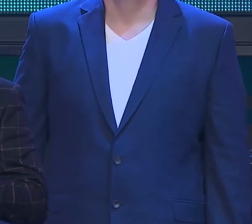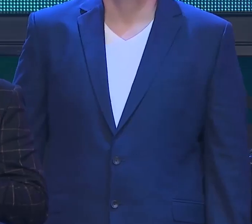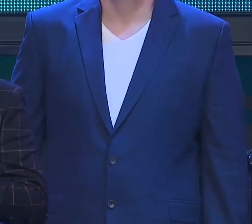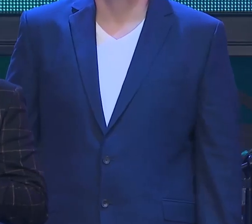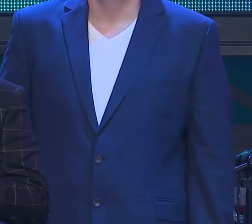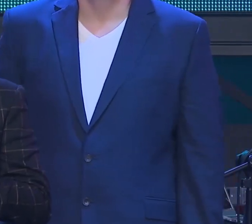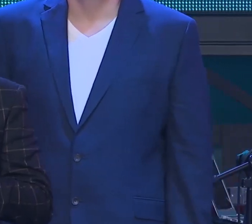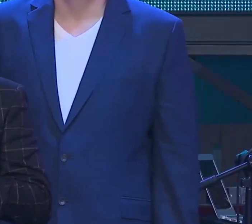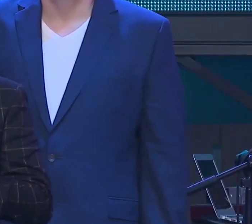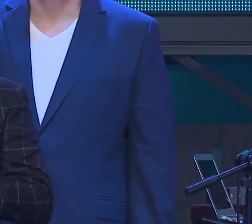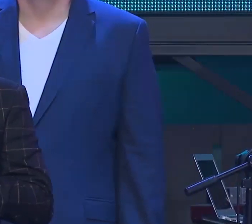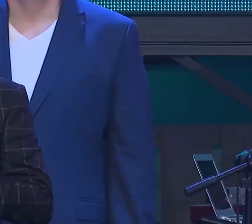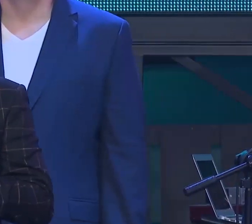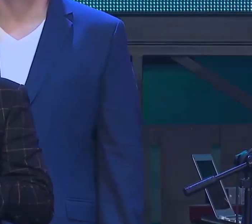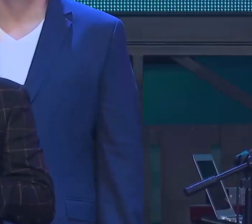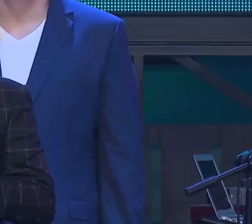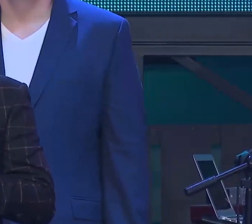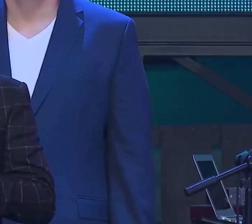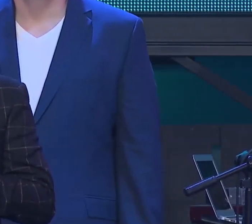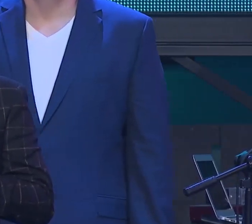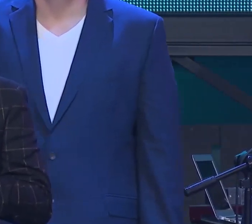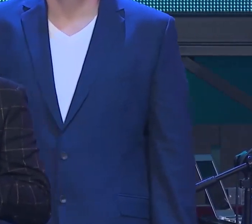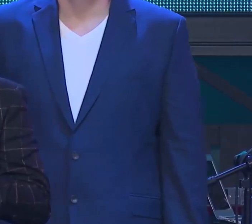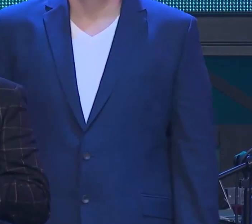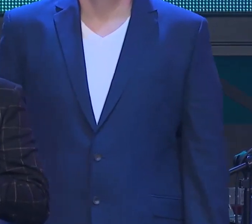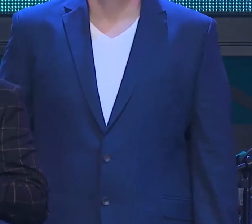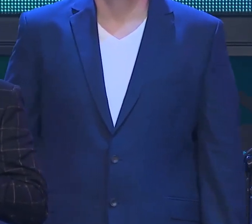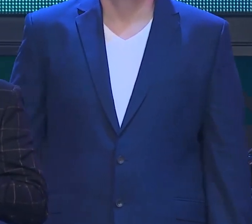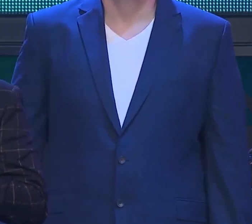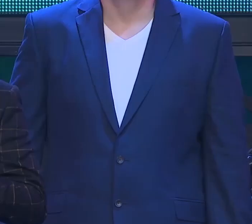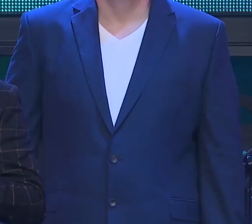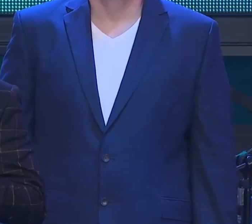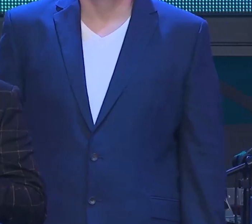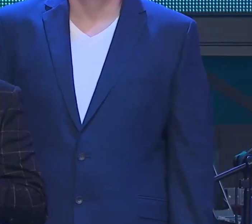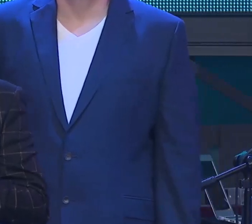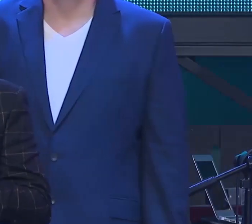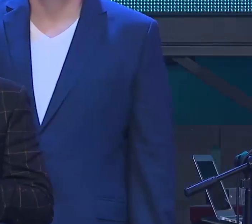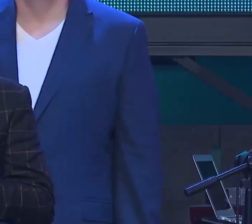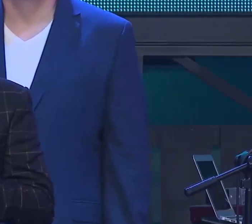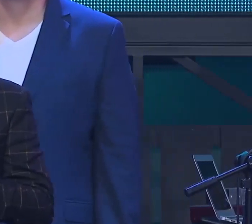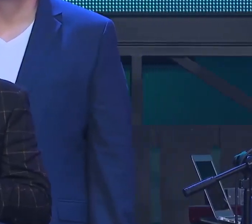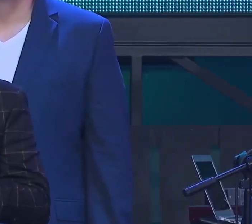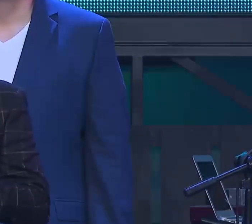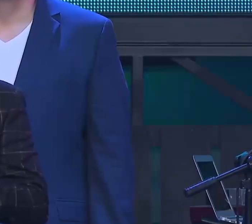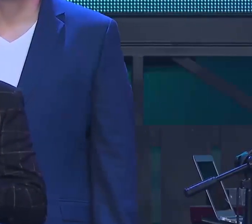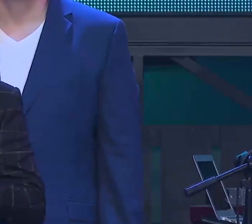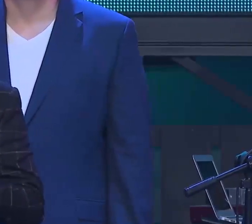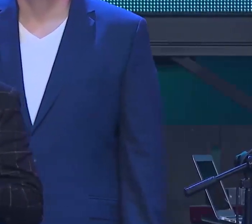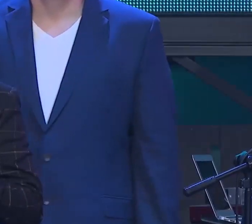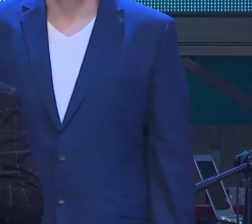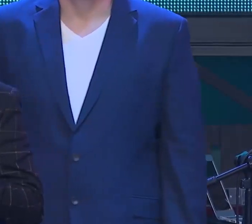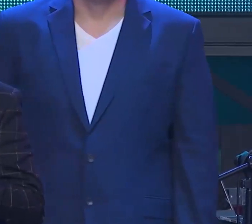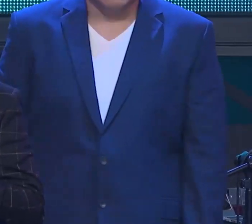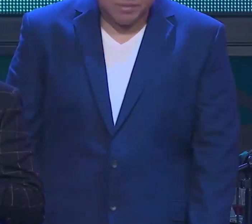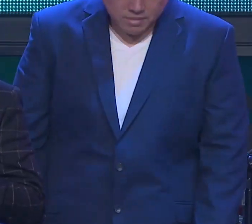kami terikat sepenuhnya kepadamu Allah yang hidup. Engkau Allah sumber segalanya bagi setiap kami. Dan kalau sebentar kami memberi